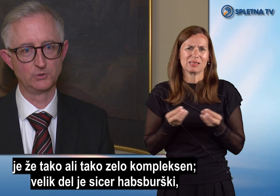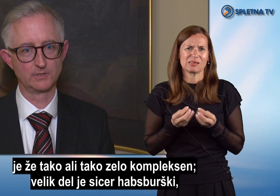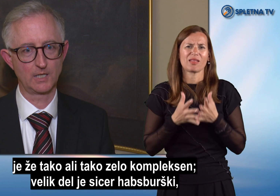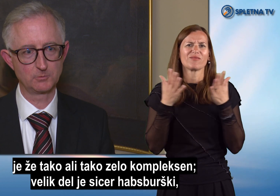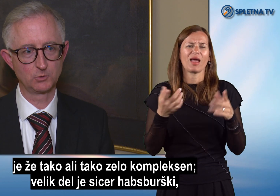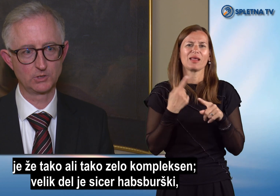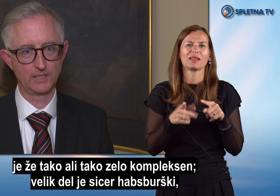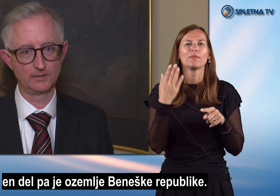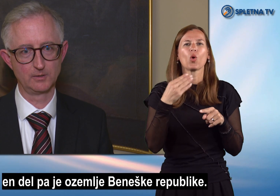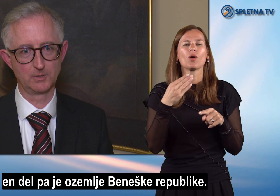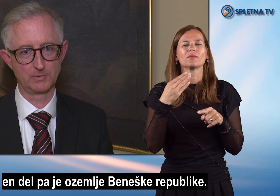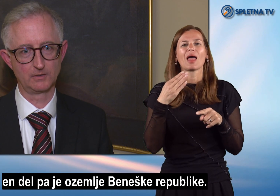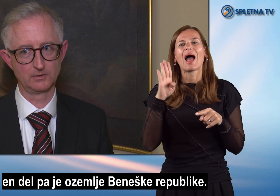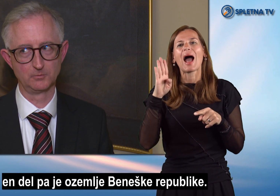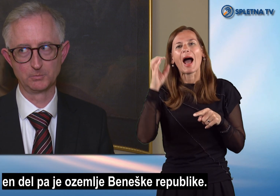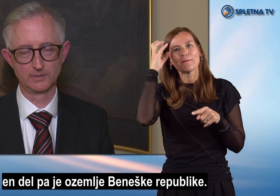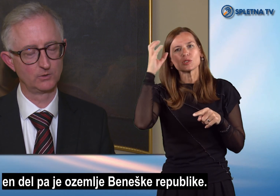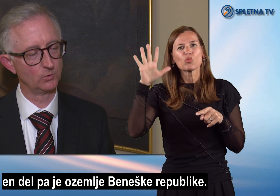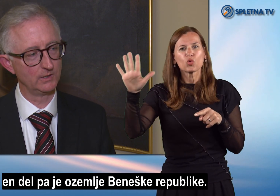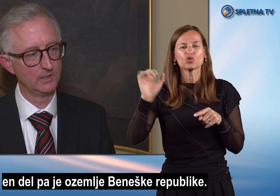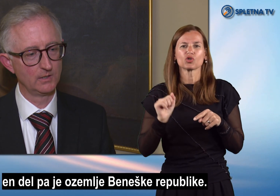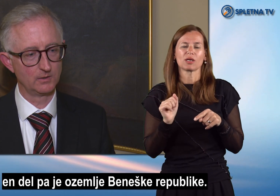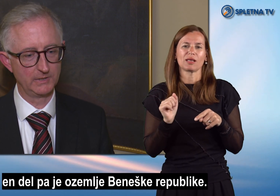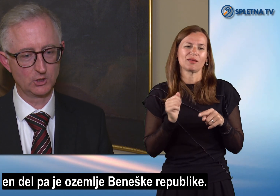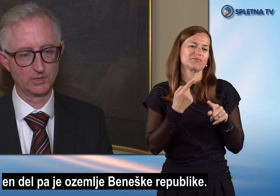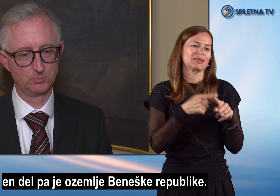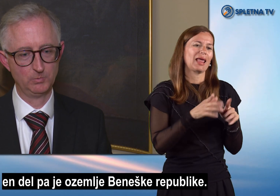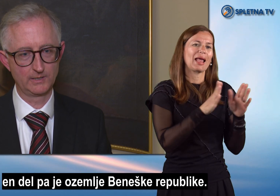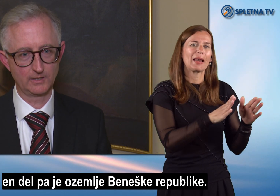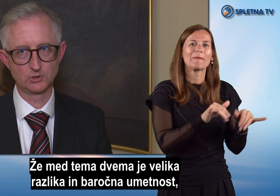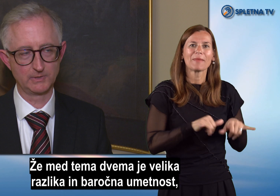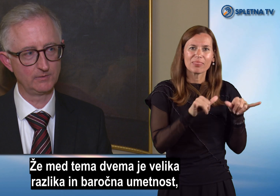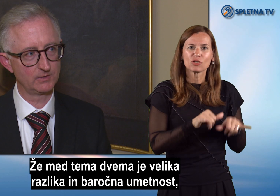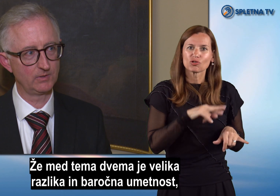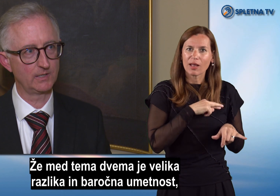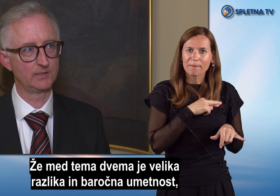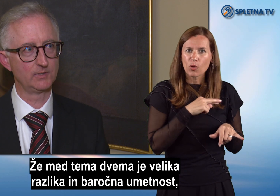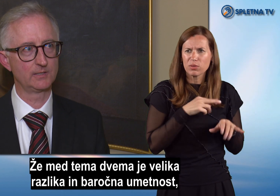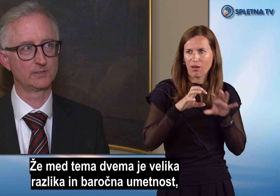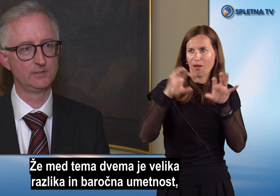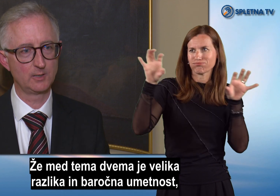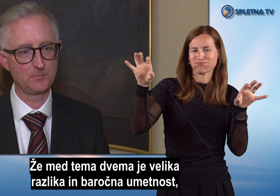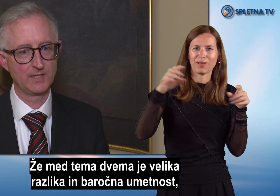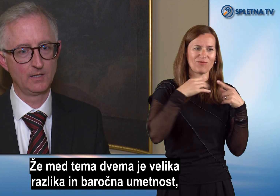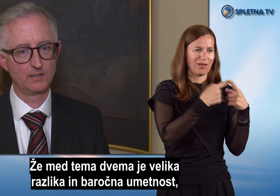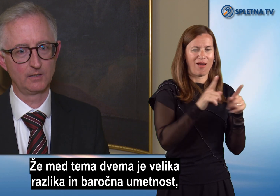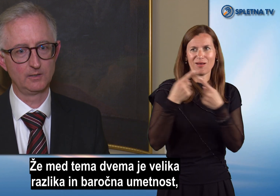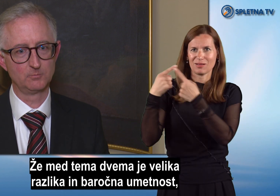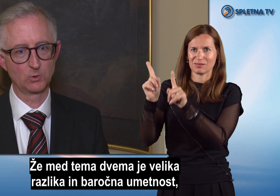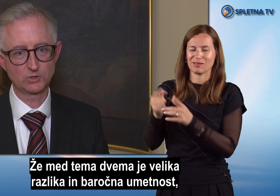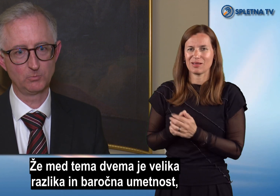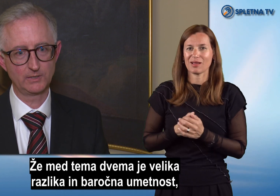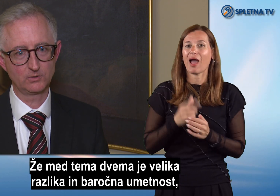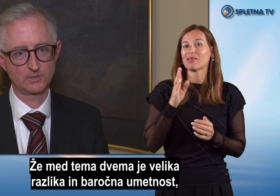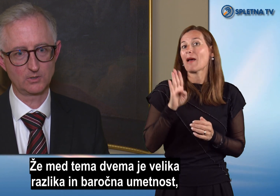del je bil sicer habsburški, en del je bil pa teritorij Beneške republike, že med tema dvema je velika razlika.